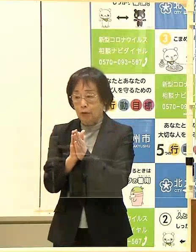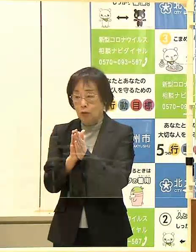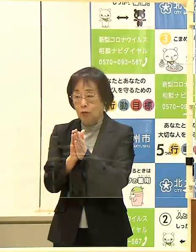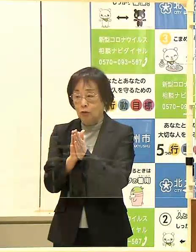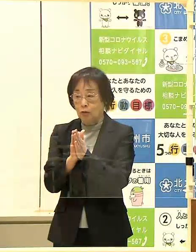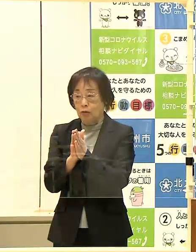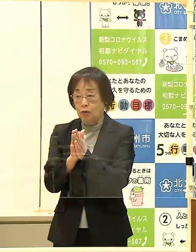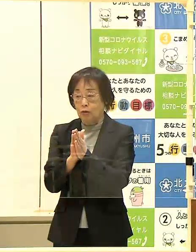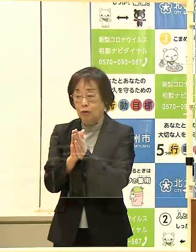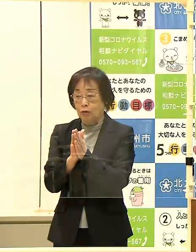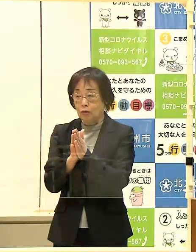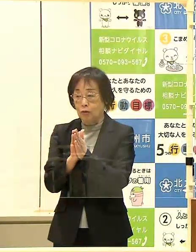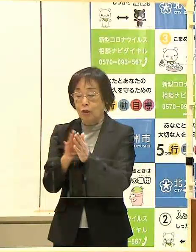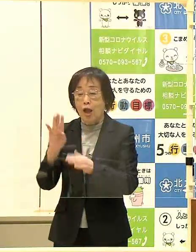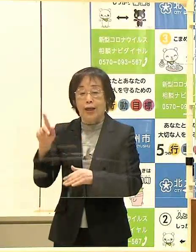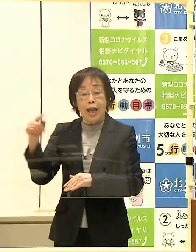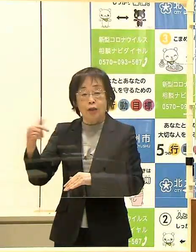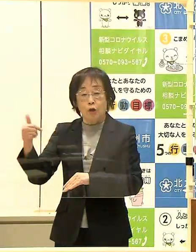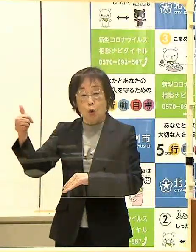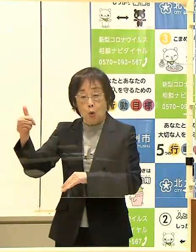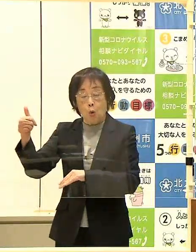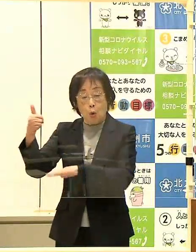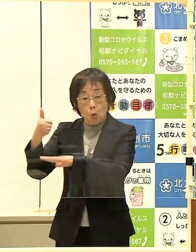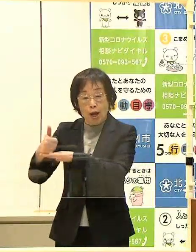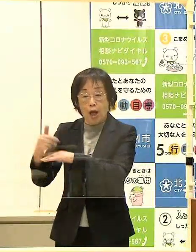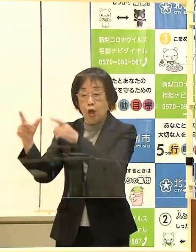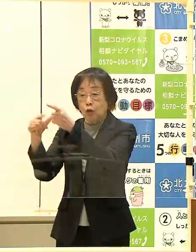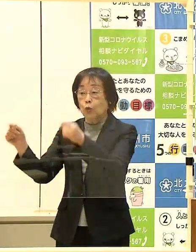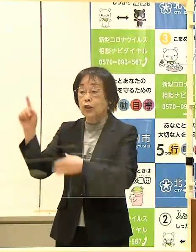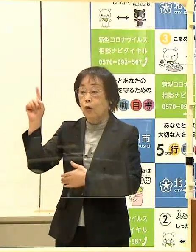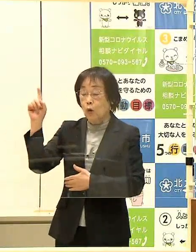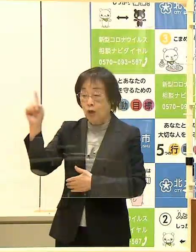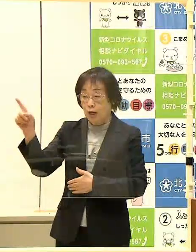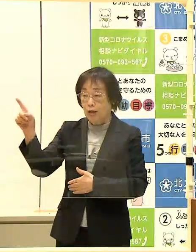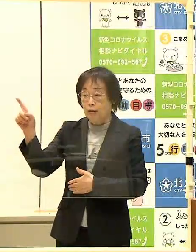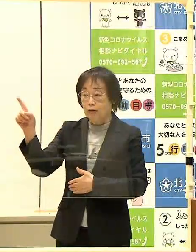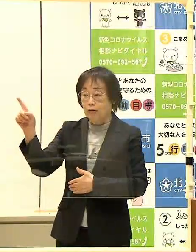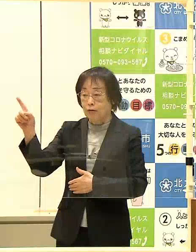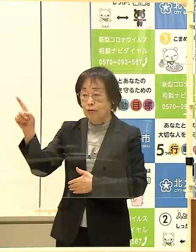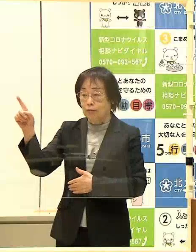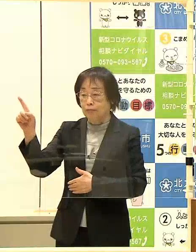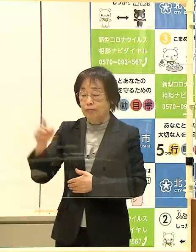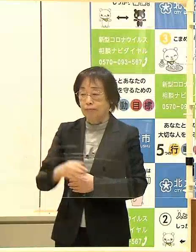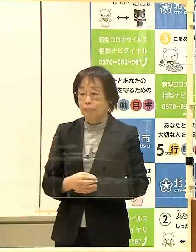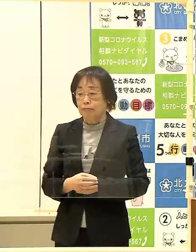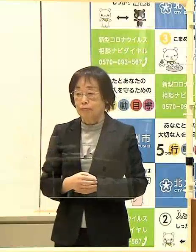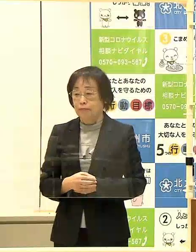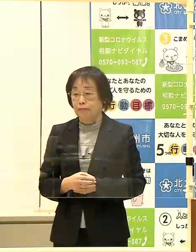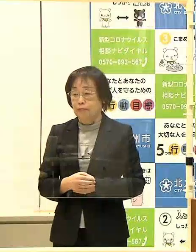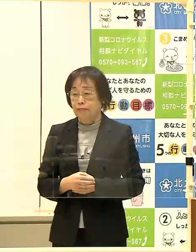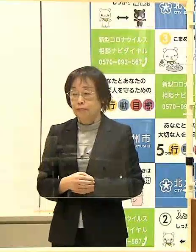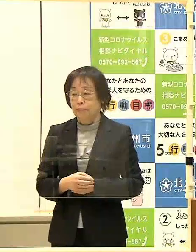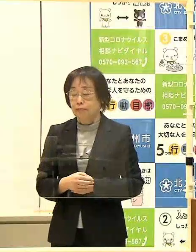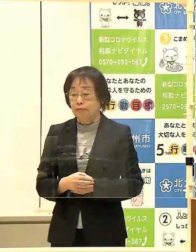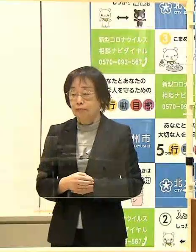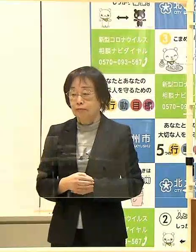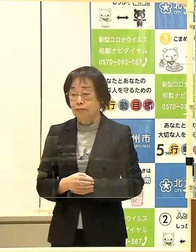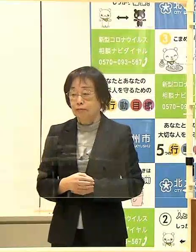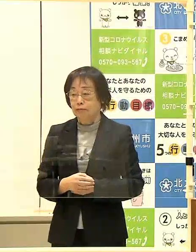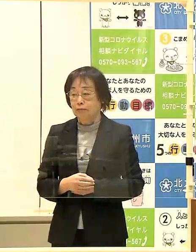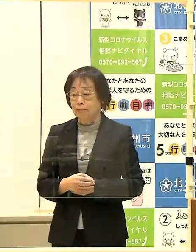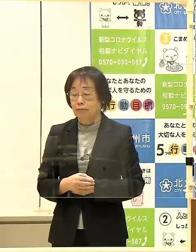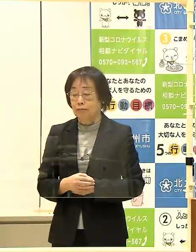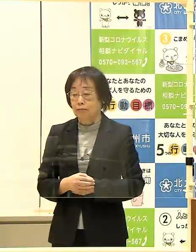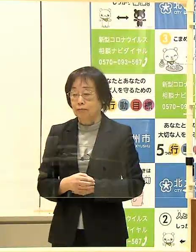が50はなくしていただければ左ピン方からk 写真現実よ放棄はそれぞれに追い詰められてますよ